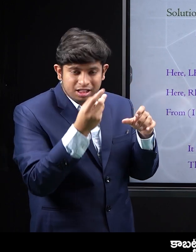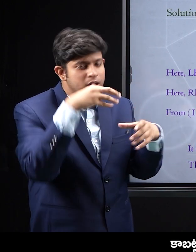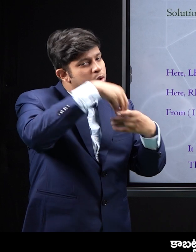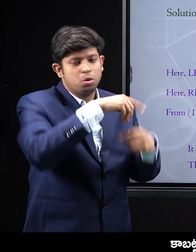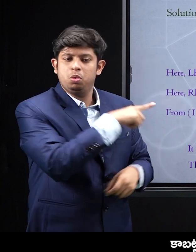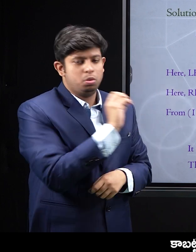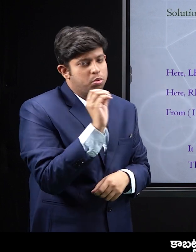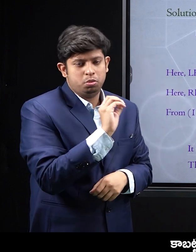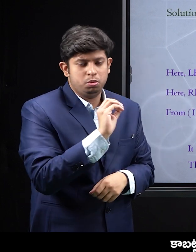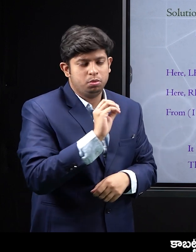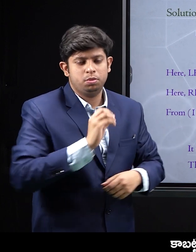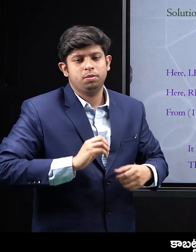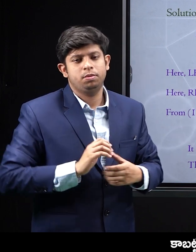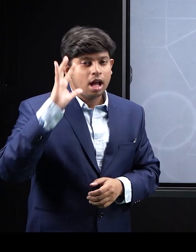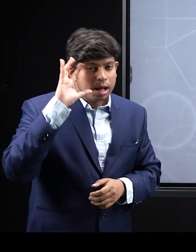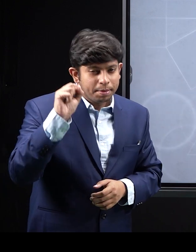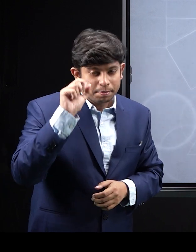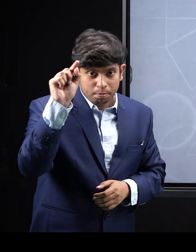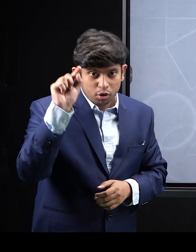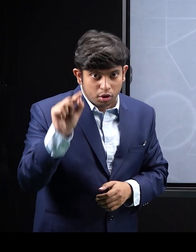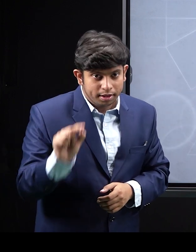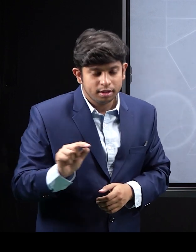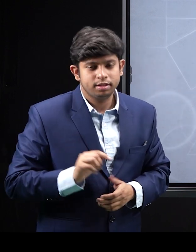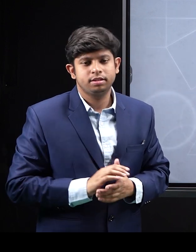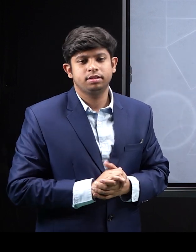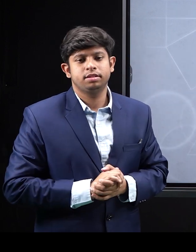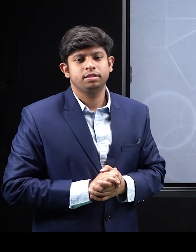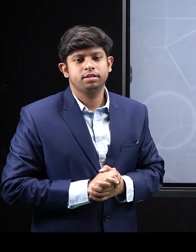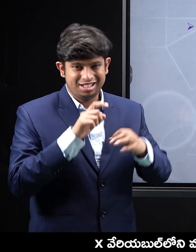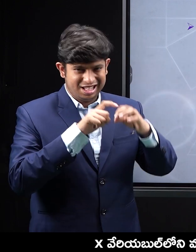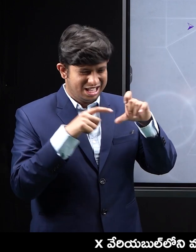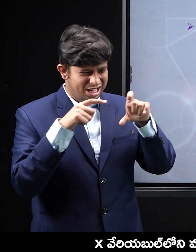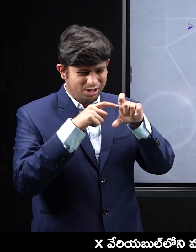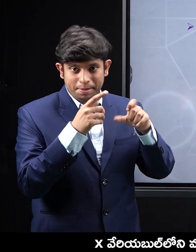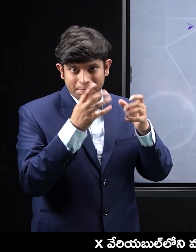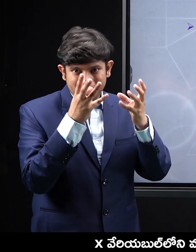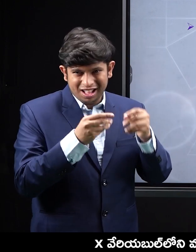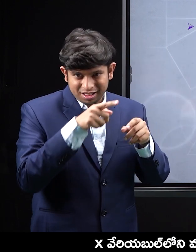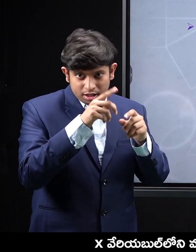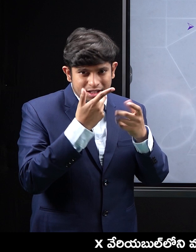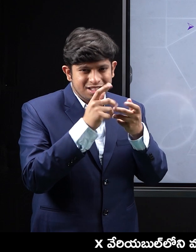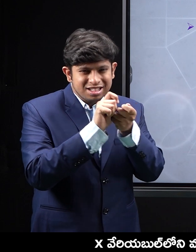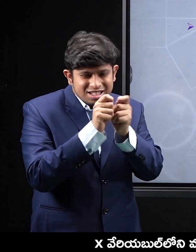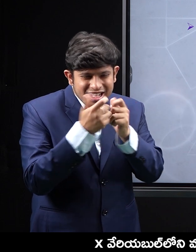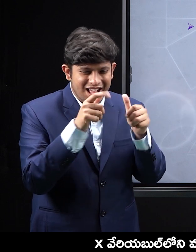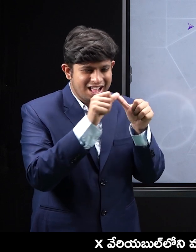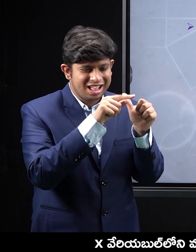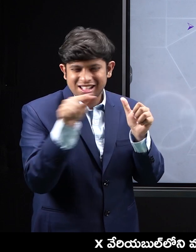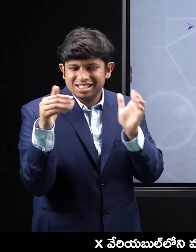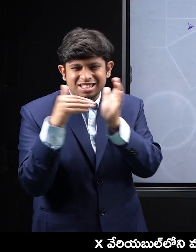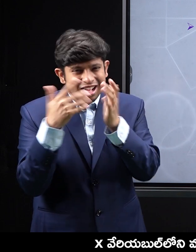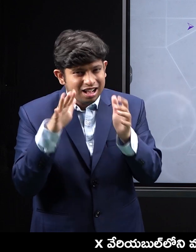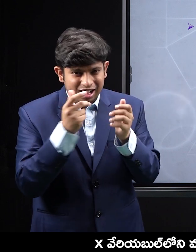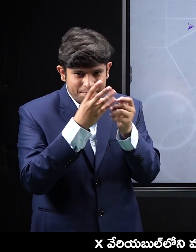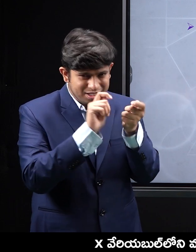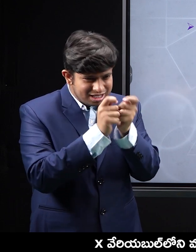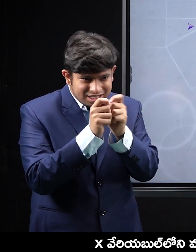చతుర్భుజ సమీకరణం కాదు. గుర్తుంచుకోవాల్సిన పాయింట్లు: x వేరియబుల్లోని వర్గ సమీకరణం ax స్క్వేర్ ప్లస్ bx